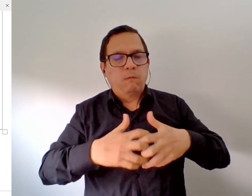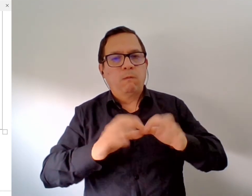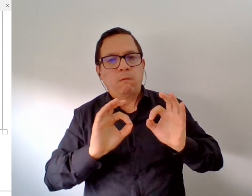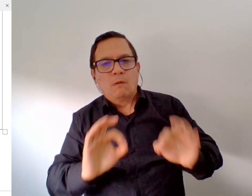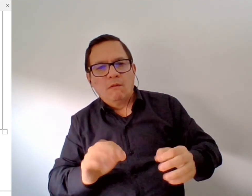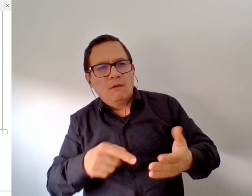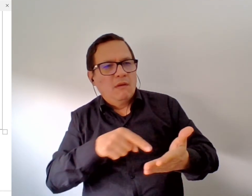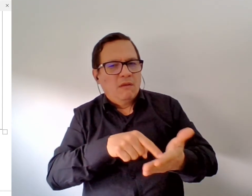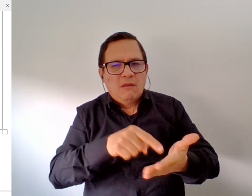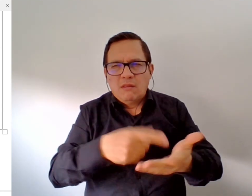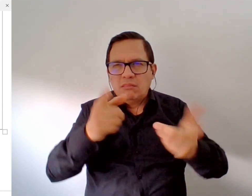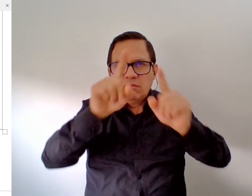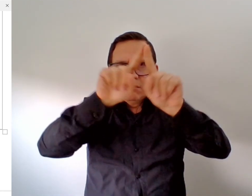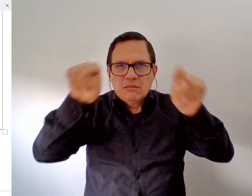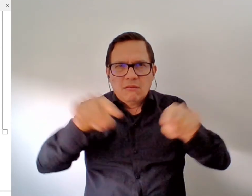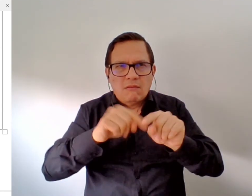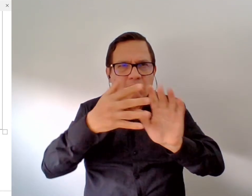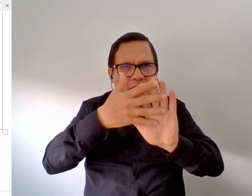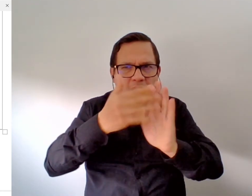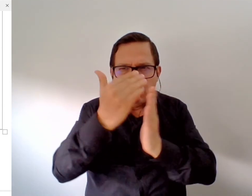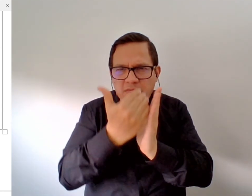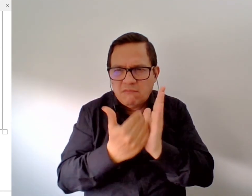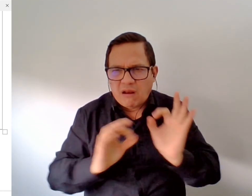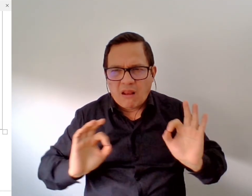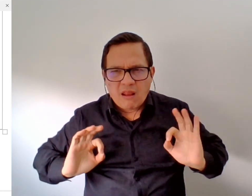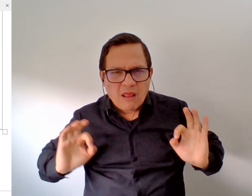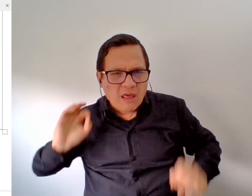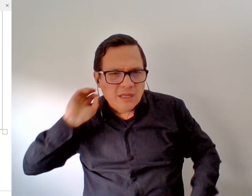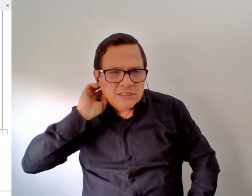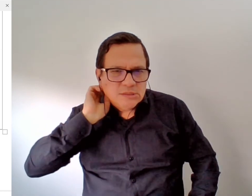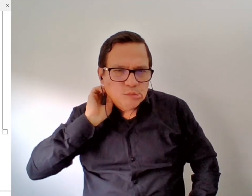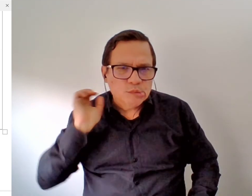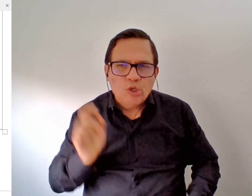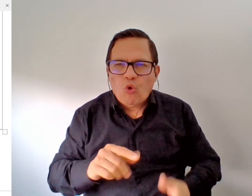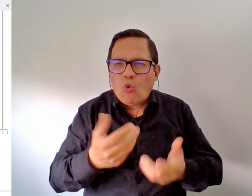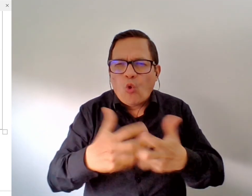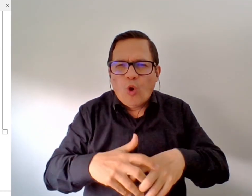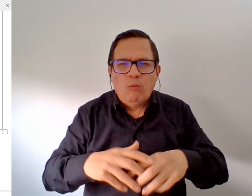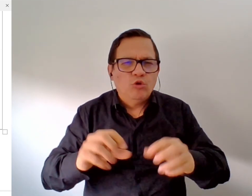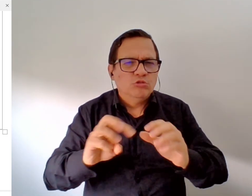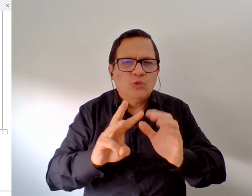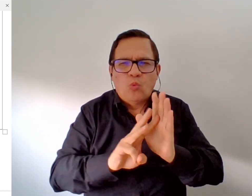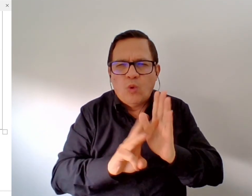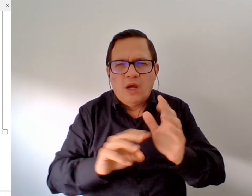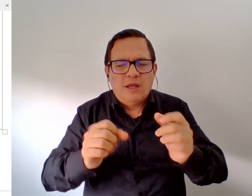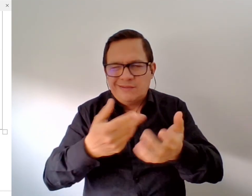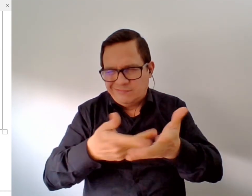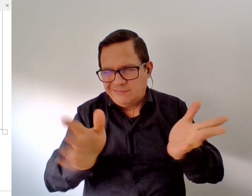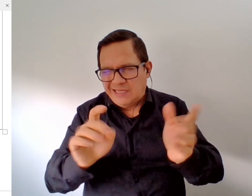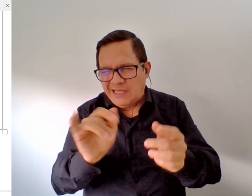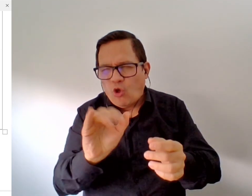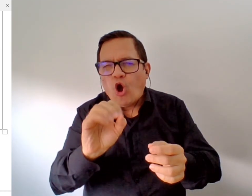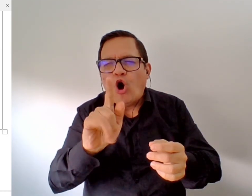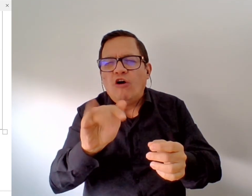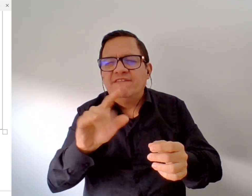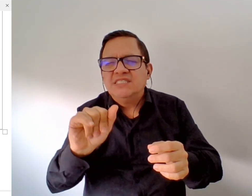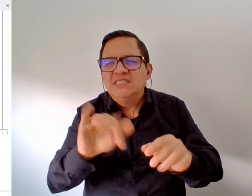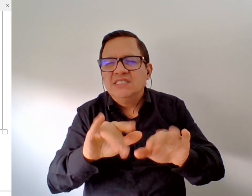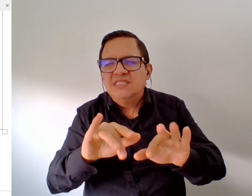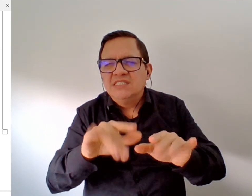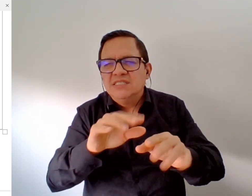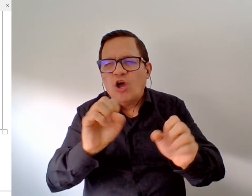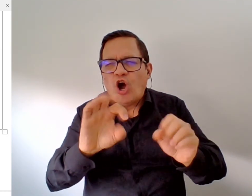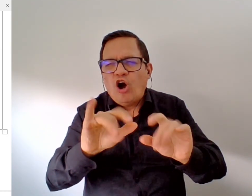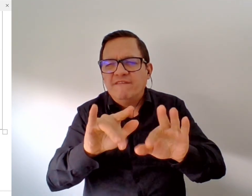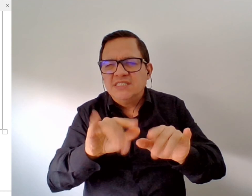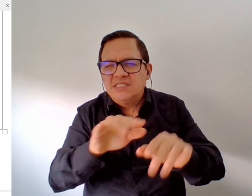en ninguno de los ambientes solicitados. Recursos de terceros, máquina virtual y Linux Live